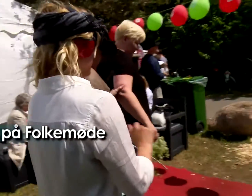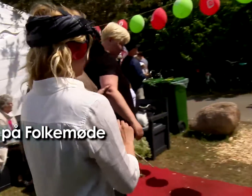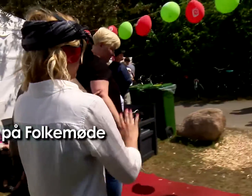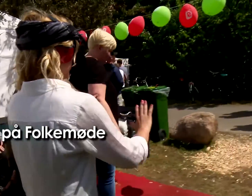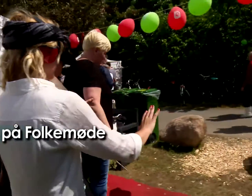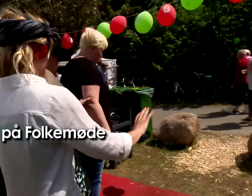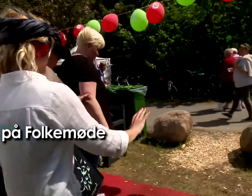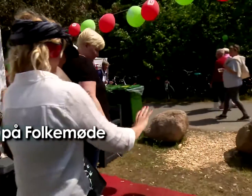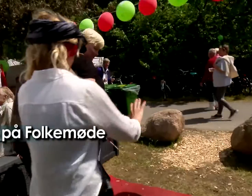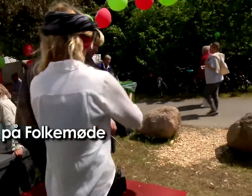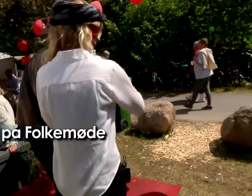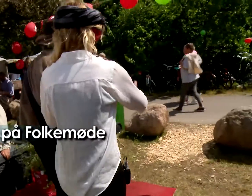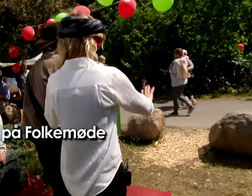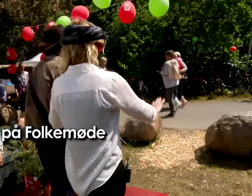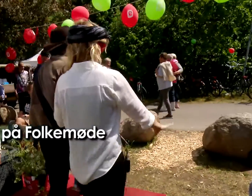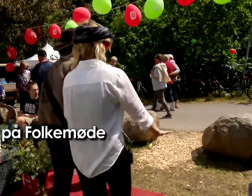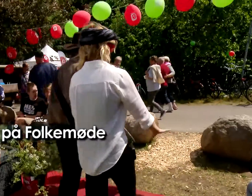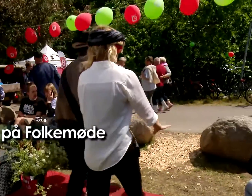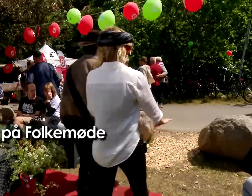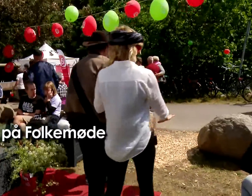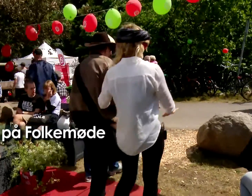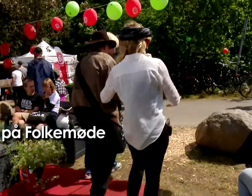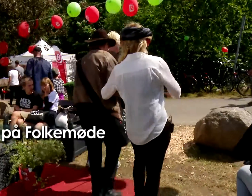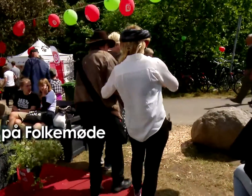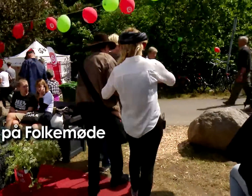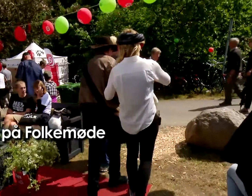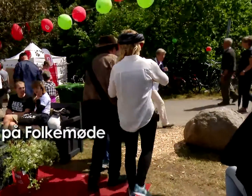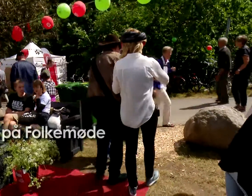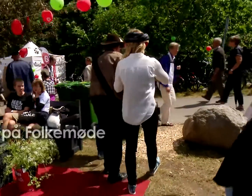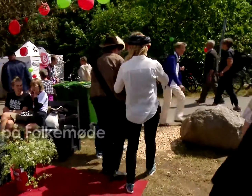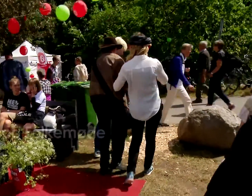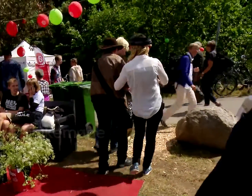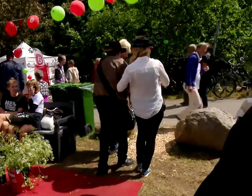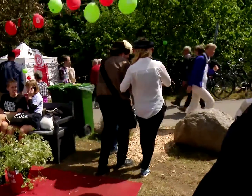Rigtig gode besparelser i forhold til det sundhedsvæsen, som helt klart har